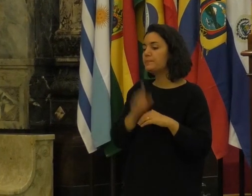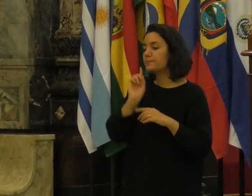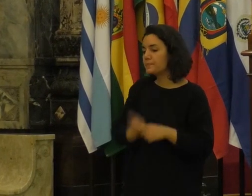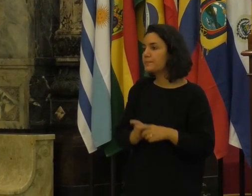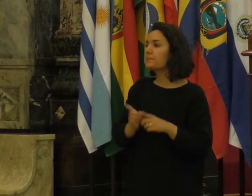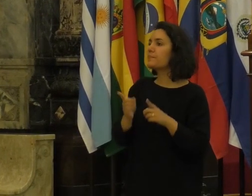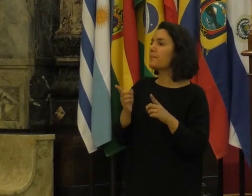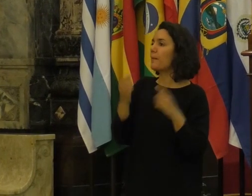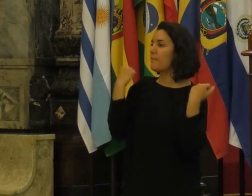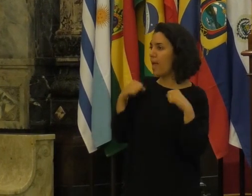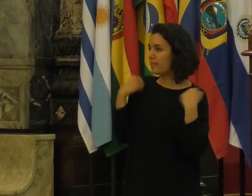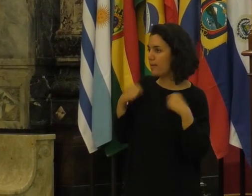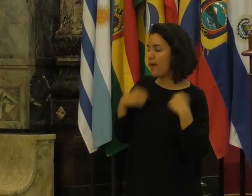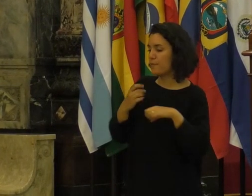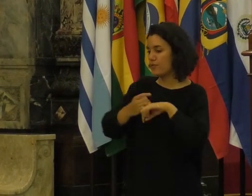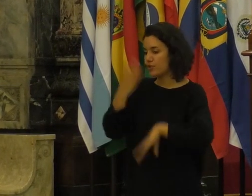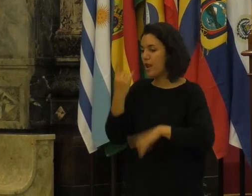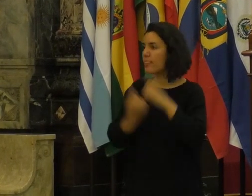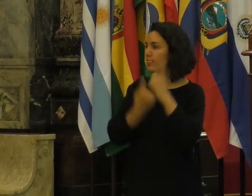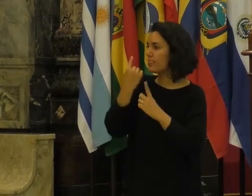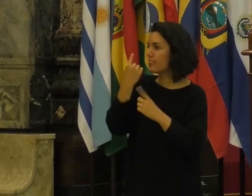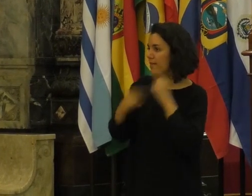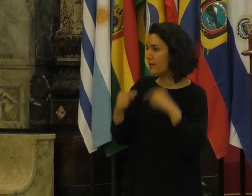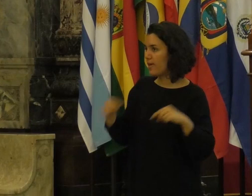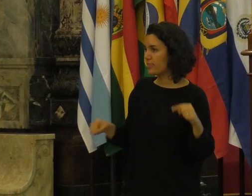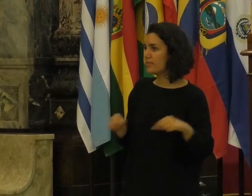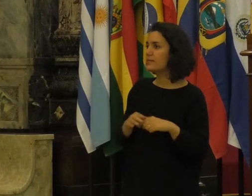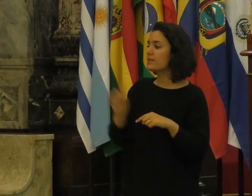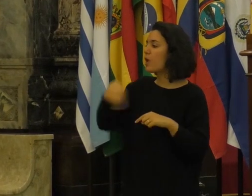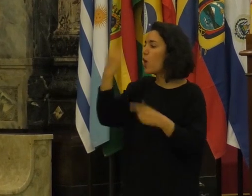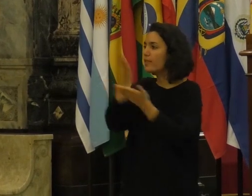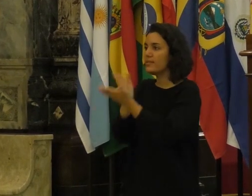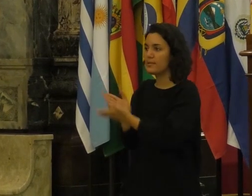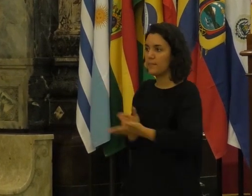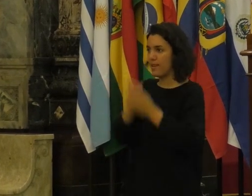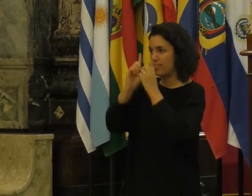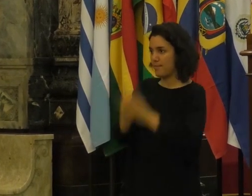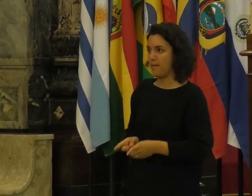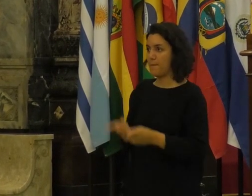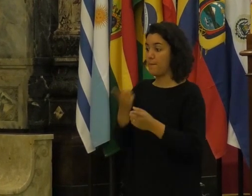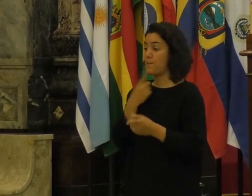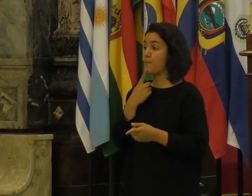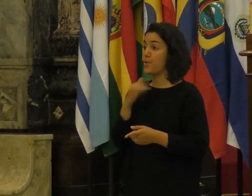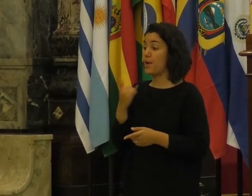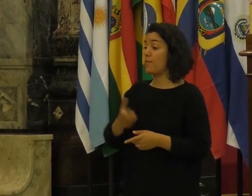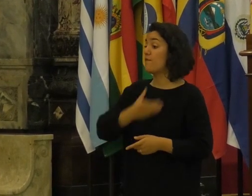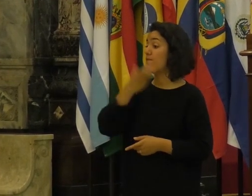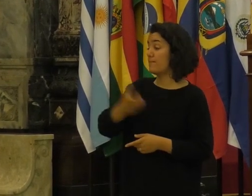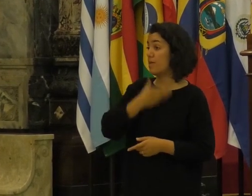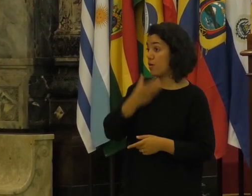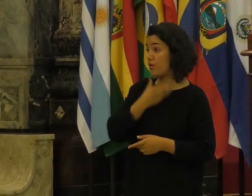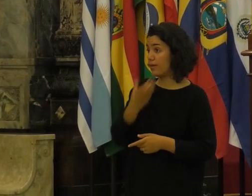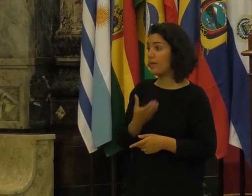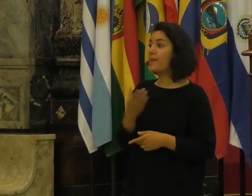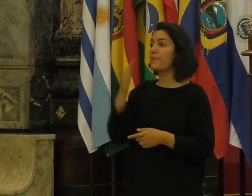práctica profesional, por académicos y especialistas de otras disciplinas, como la pedagogía, la filosofía y